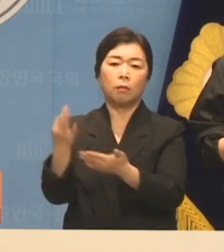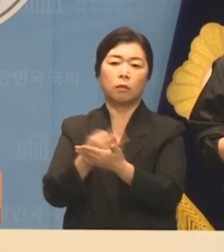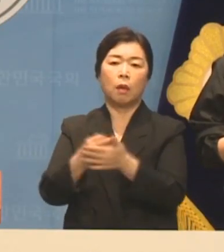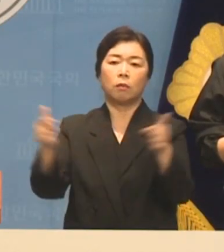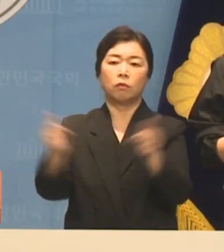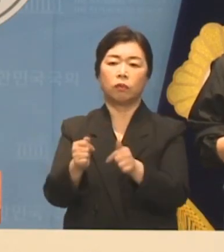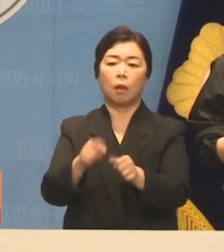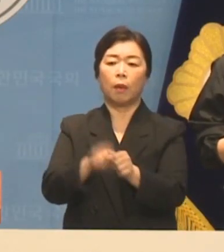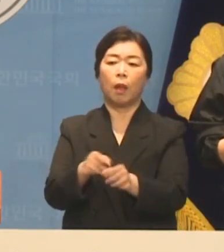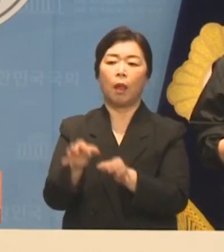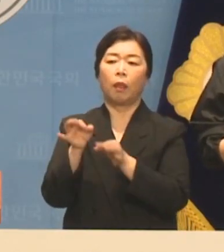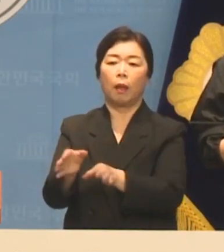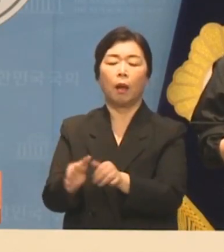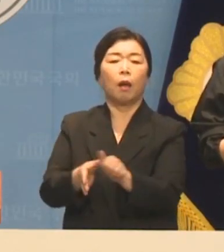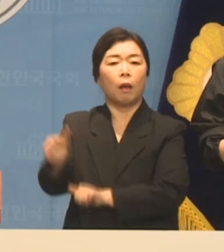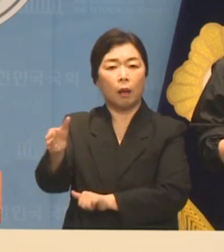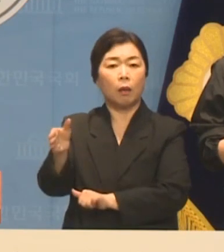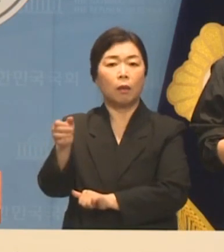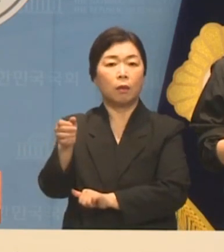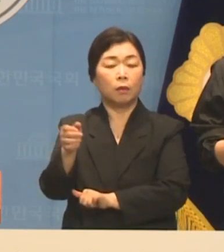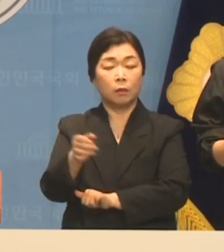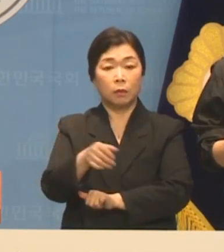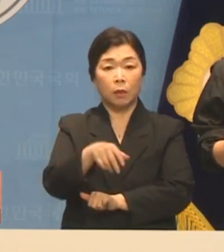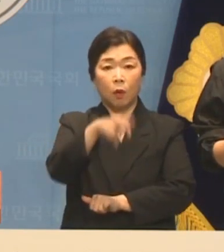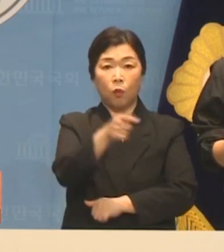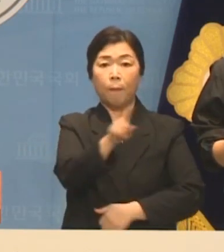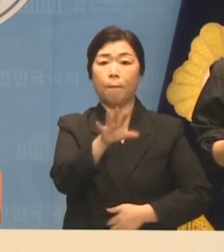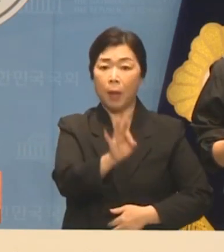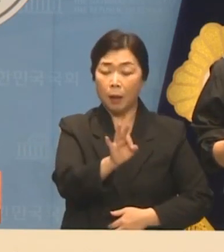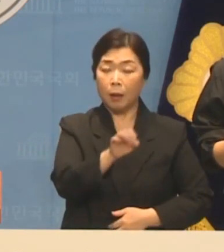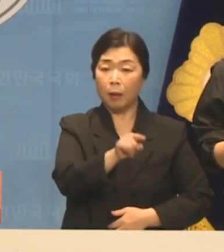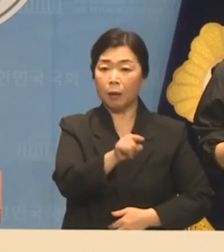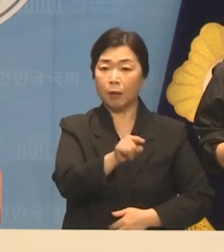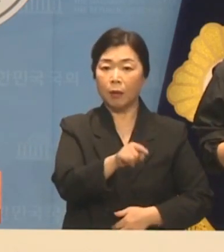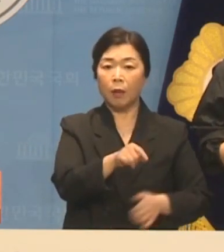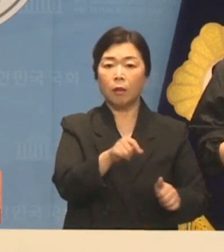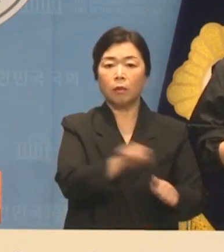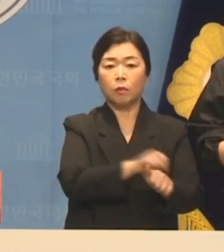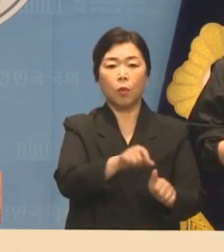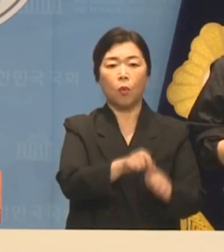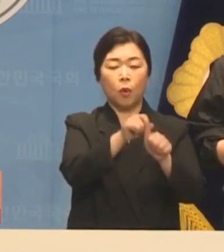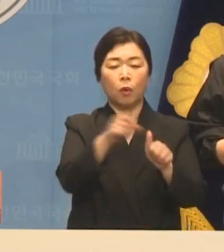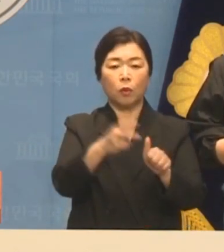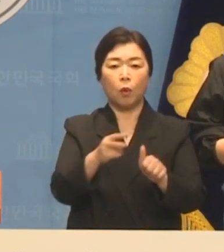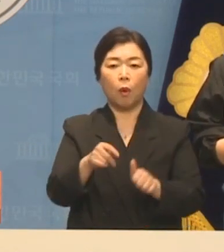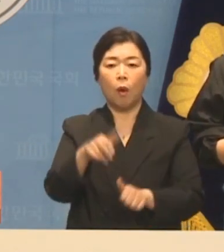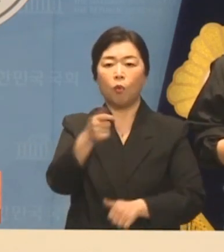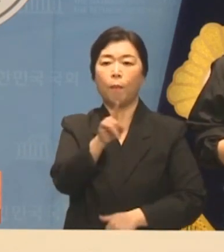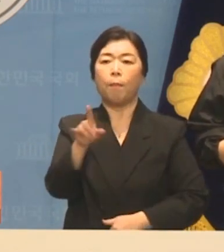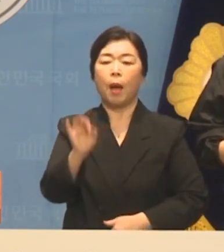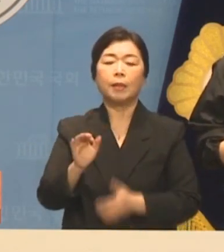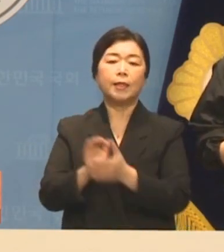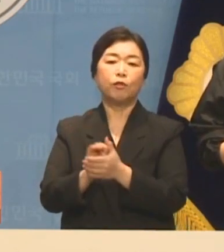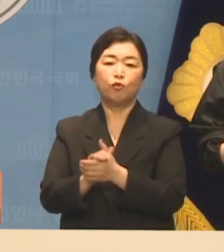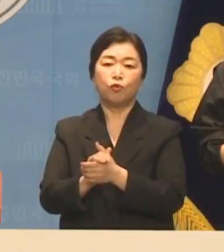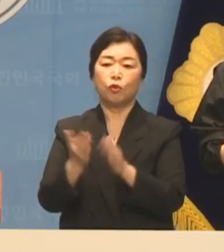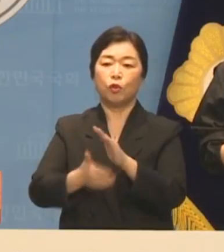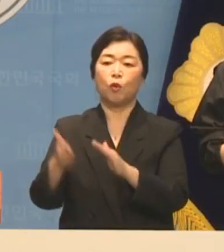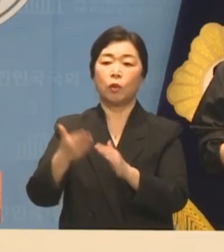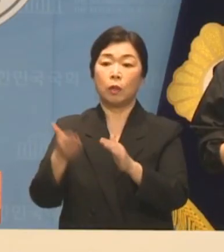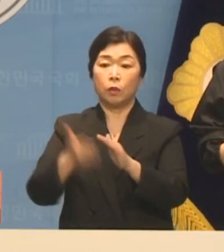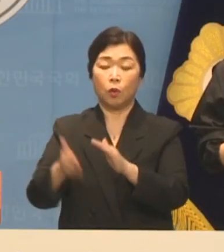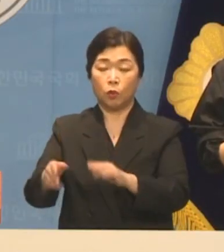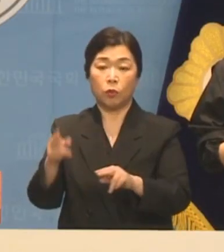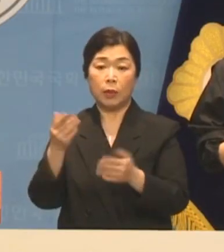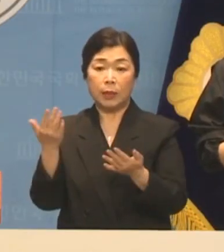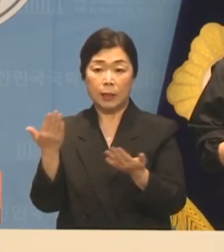쿠팡의 대리점을 이용한 배송 시스템, 킥플렉스라는 특수고용과 쿠팡 친구라는 정규직의